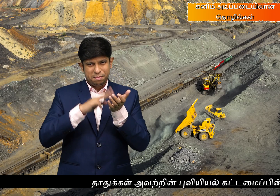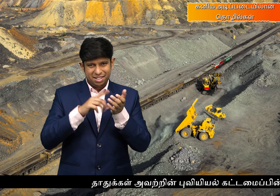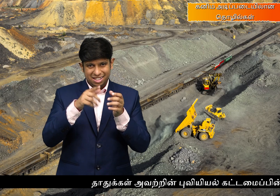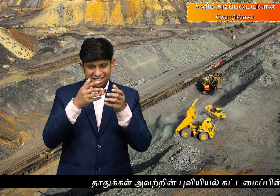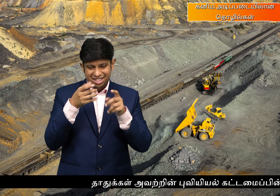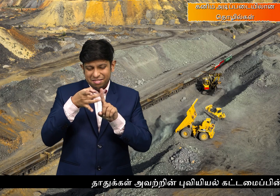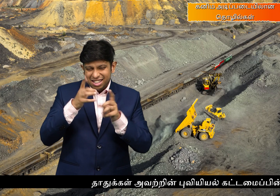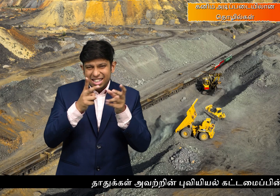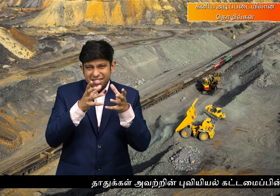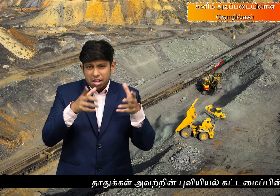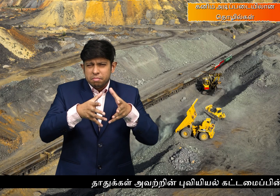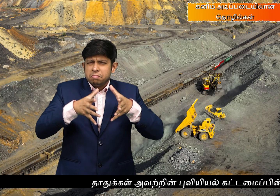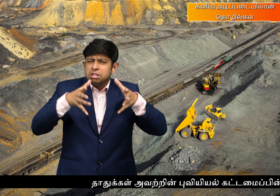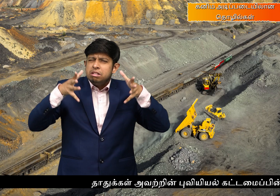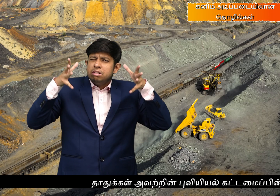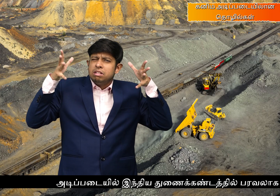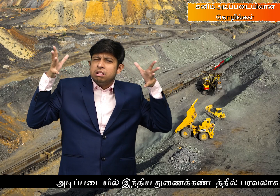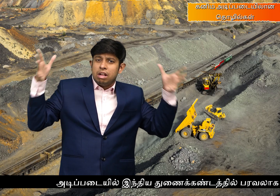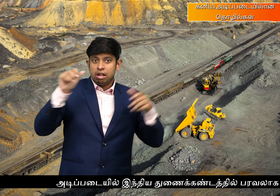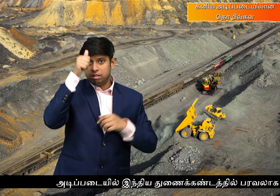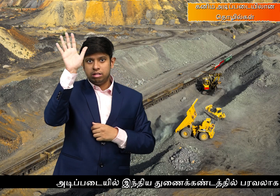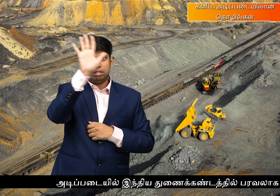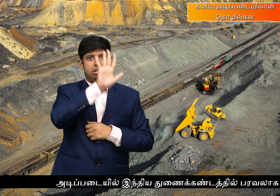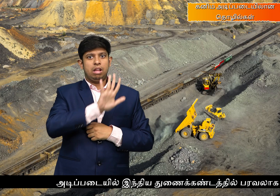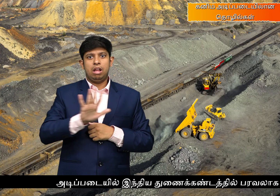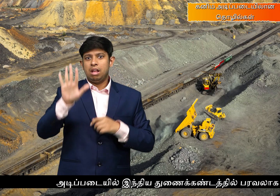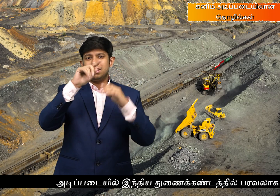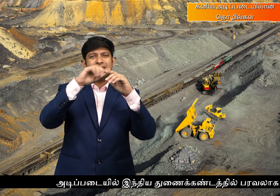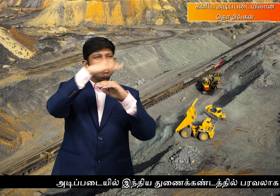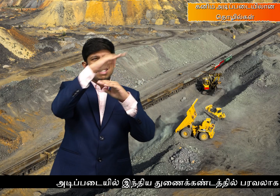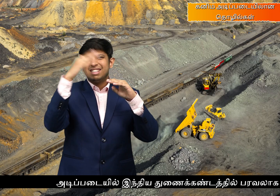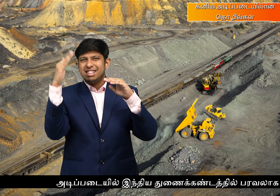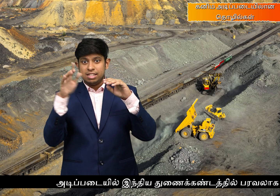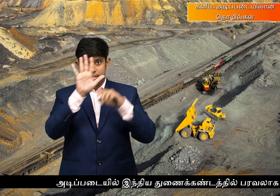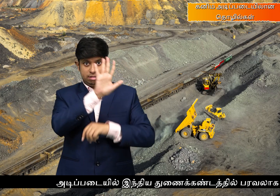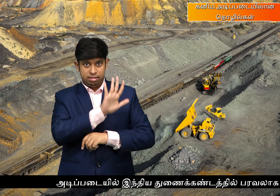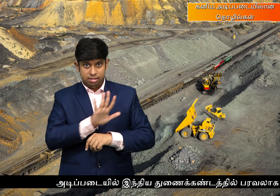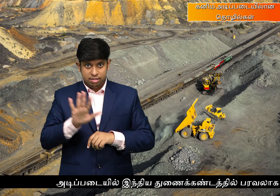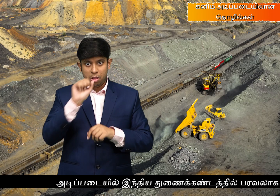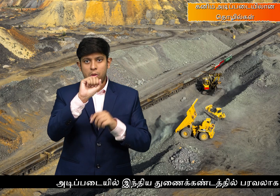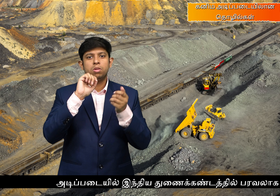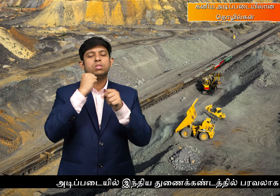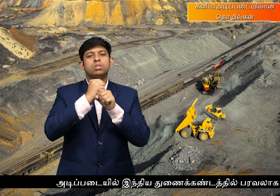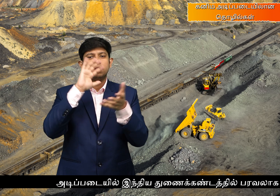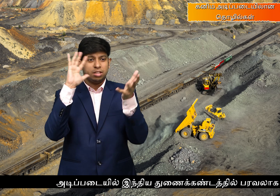தாதுக்கள் அவற்றின் புவியியல் கட்டமைப்பின் அடிப்படையில் இந்திய துணைக்கண்டத்தில் பரவலாக உள்ளன.